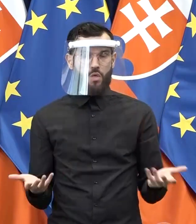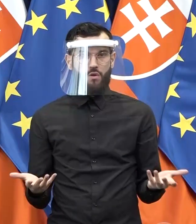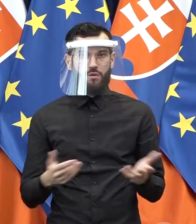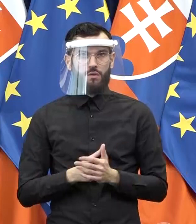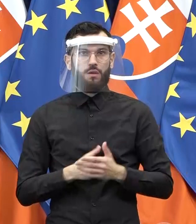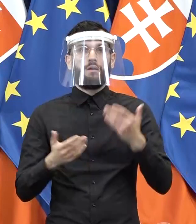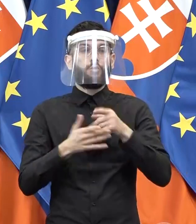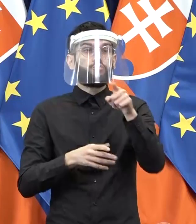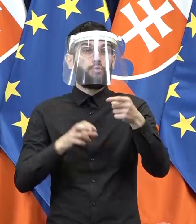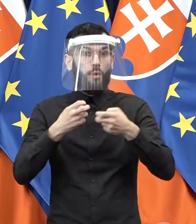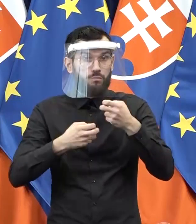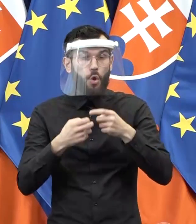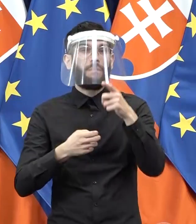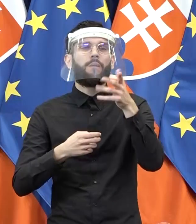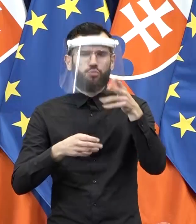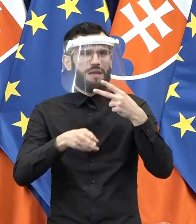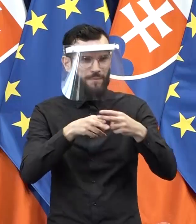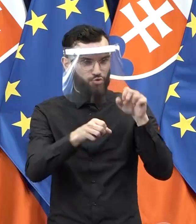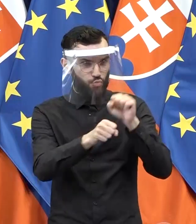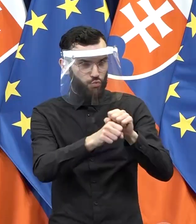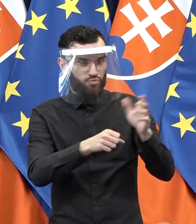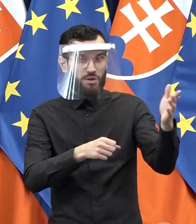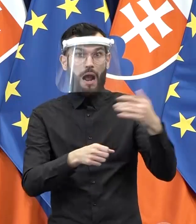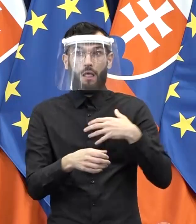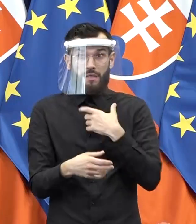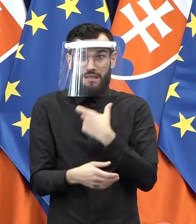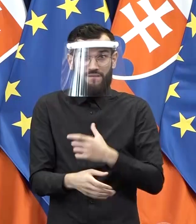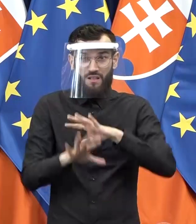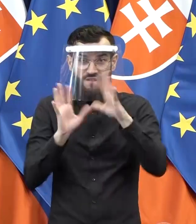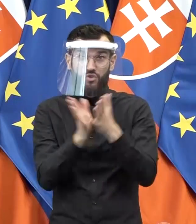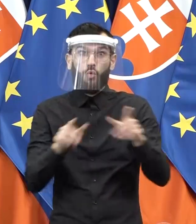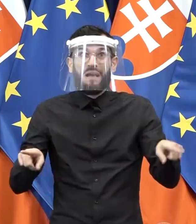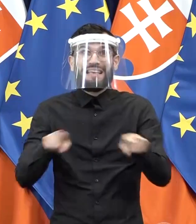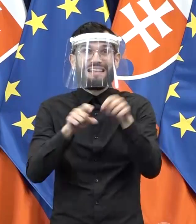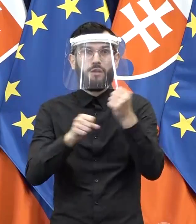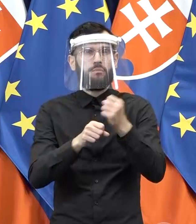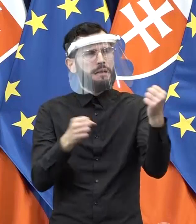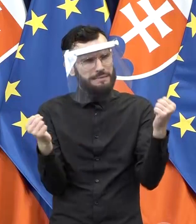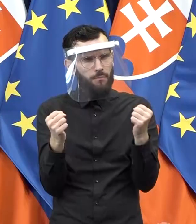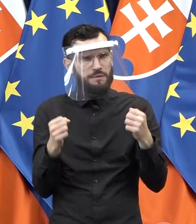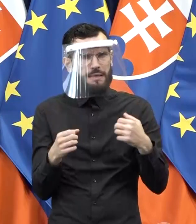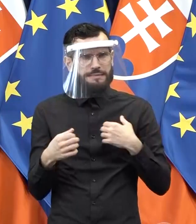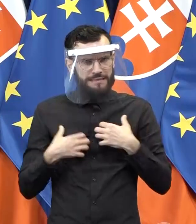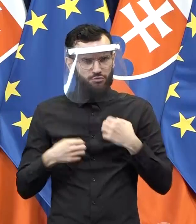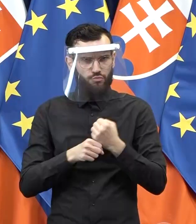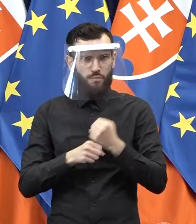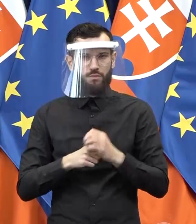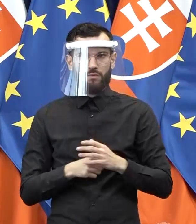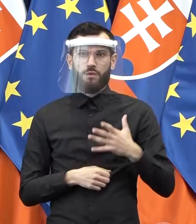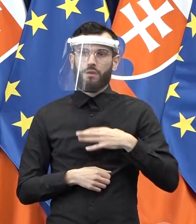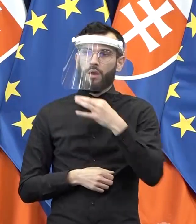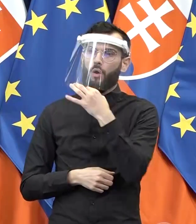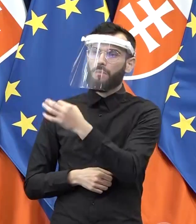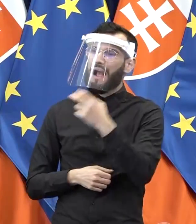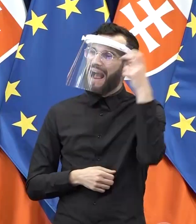Takže aj tento problém a túto otázku budeme riešiť, ale nevládzeme robiť všetko naraz. Takže naozaj nebojte sa, mákame. Dobre, a ešte by som mala na